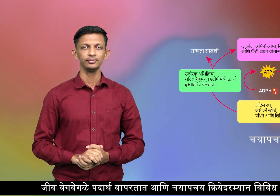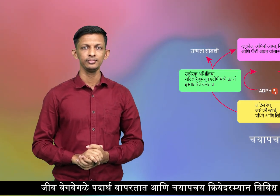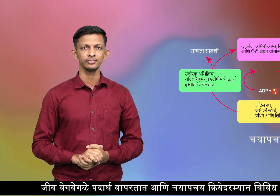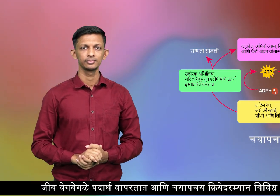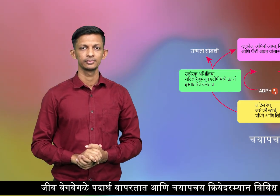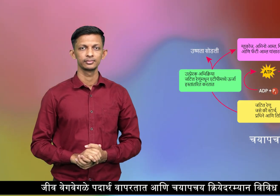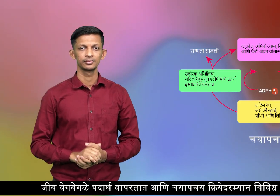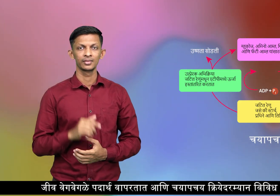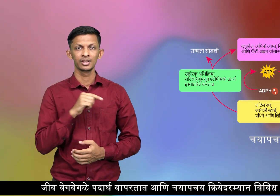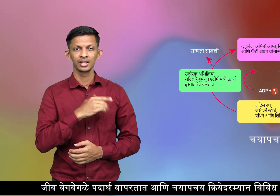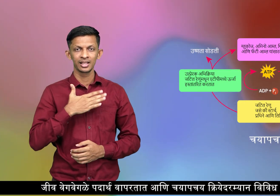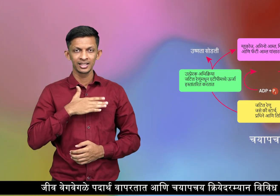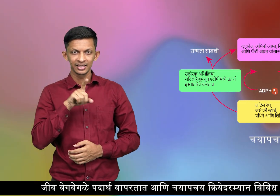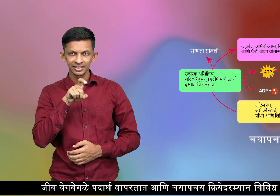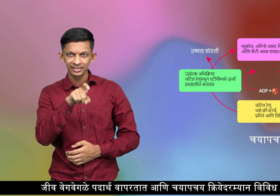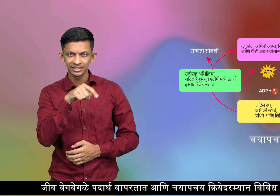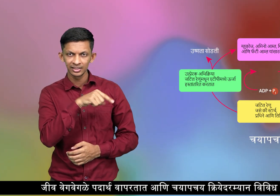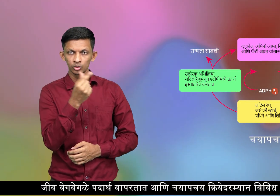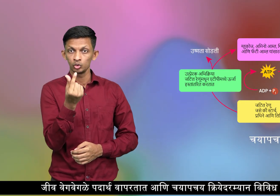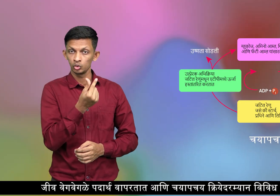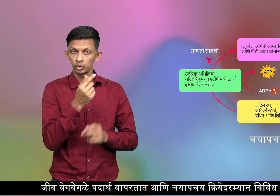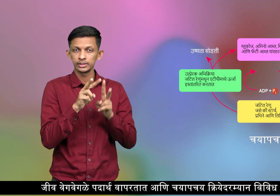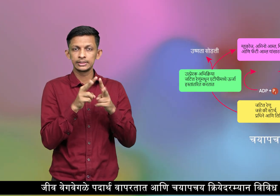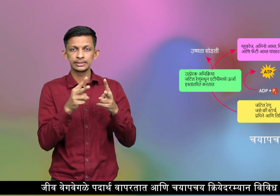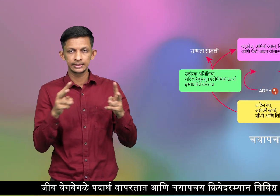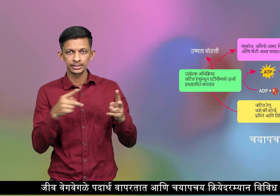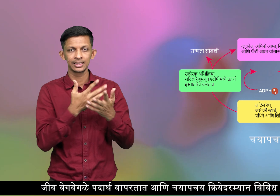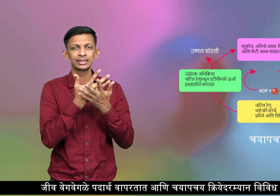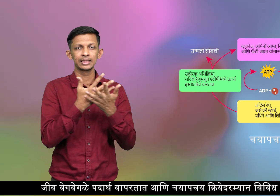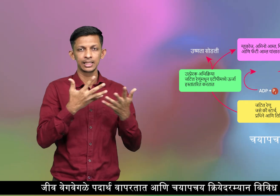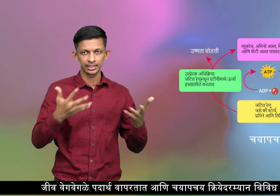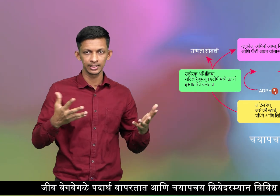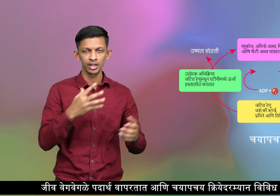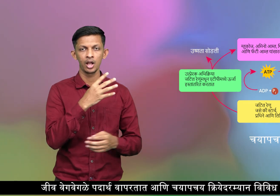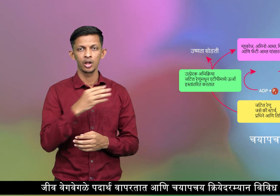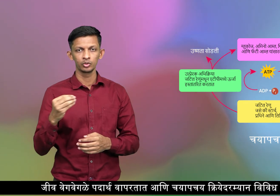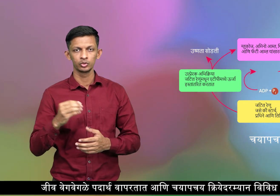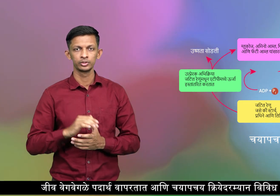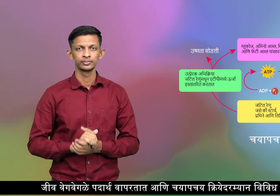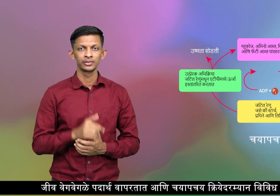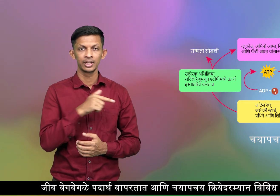जीव वेगवेगळे पदार्थ वापरतात आणि चयापचय क्रिया दरम्यान विविध पदार्थ तयार करतात.